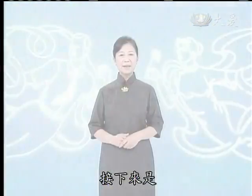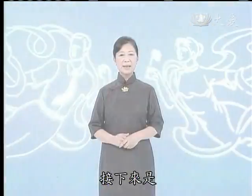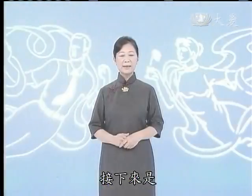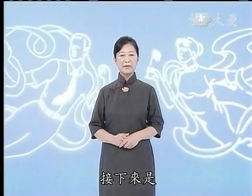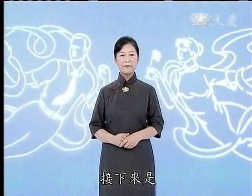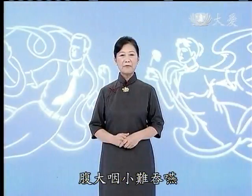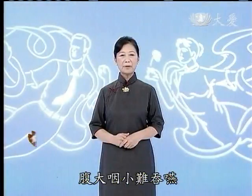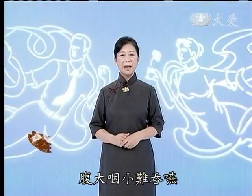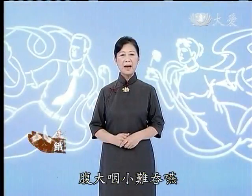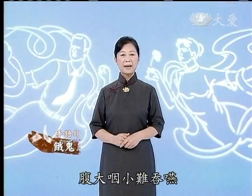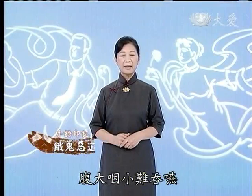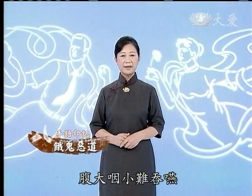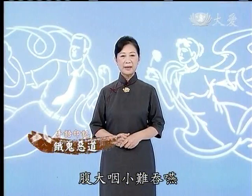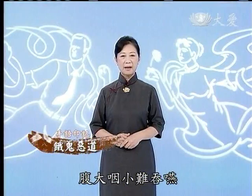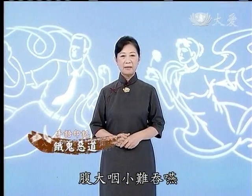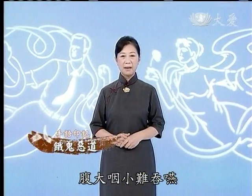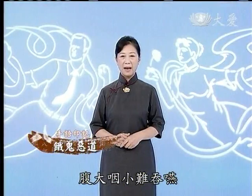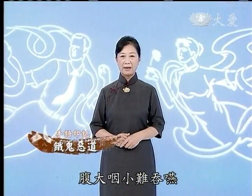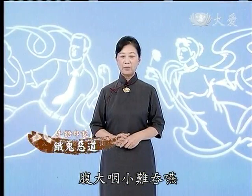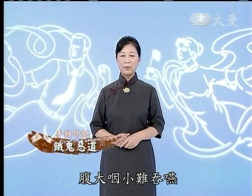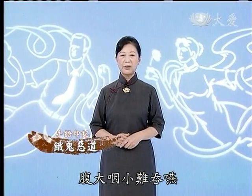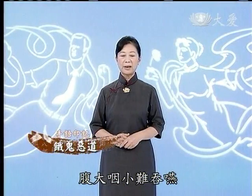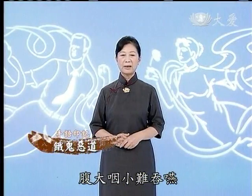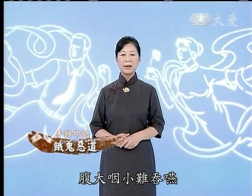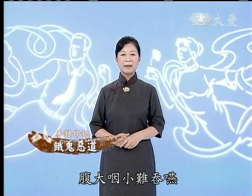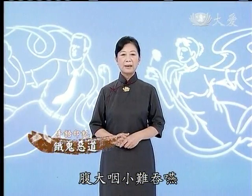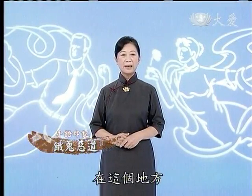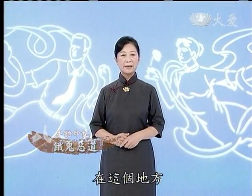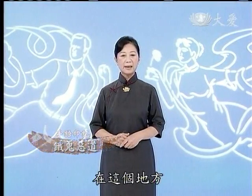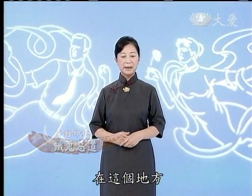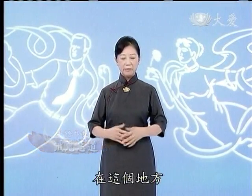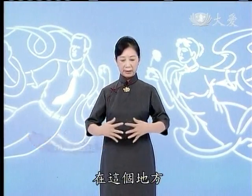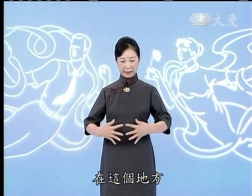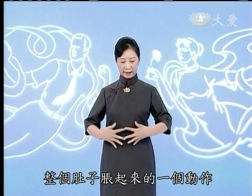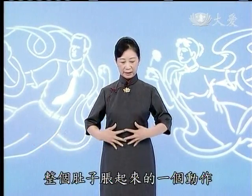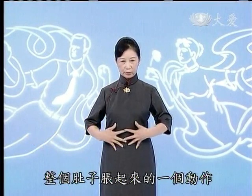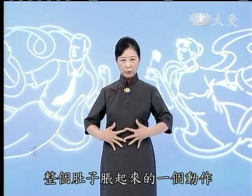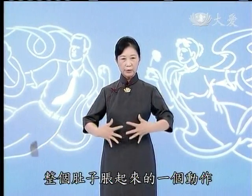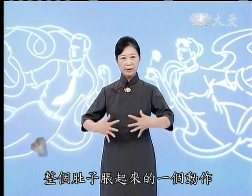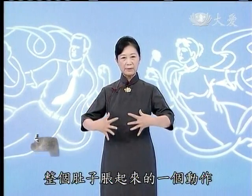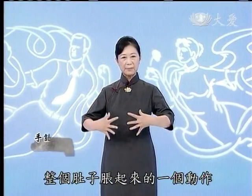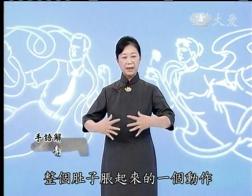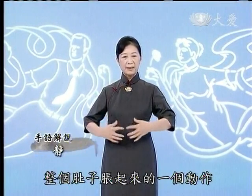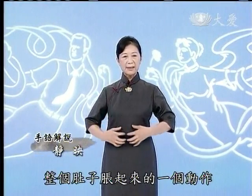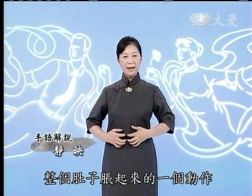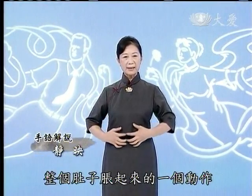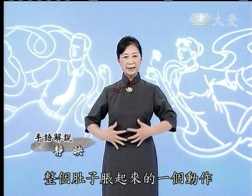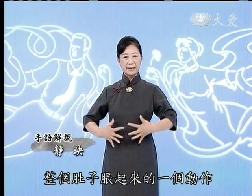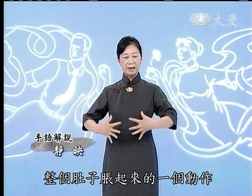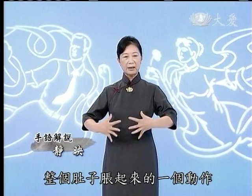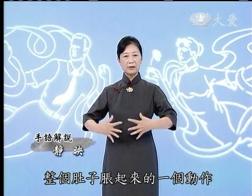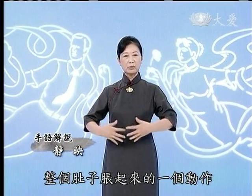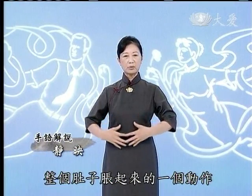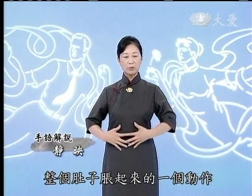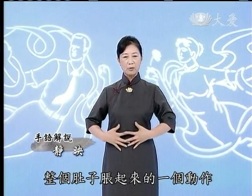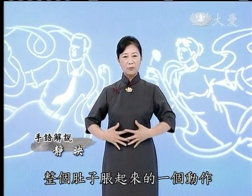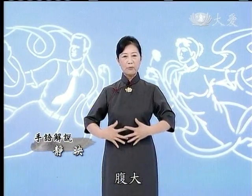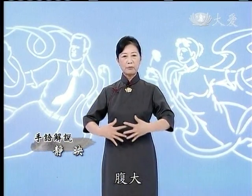接下来是腹大咽小难吞咽，那在这地方整个肚子胀起来的一个动作，腹